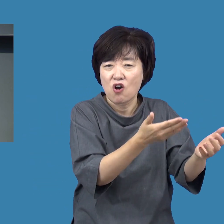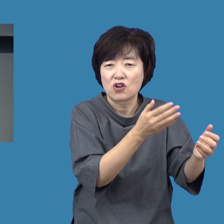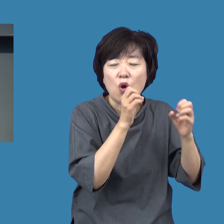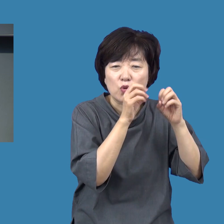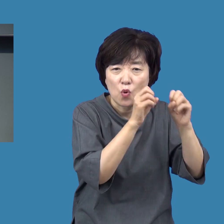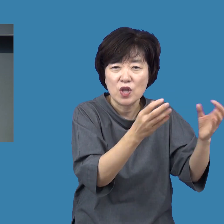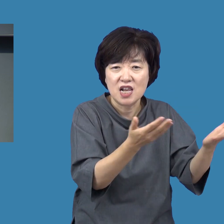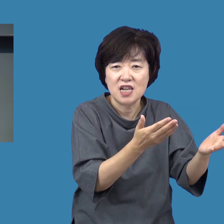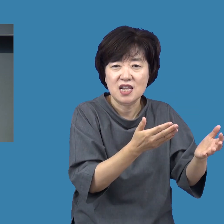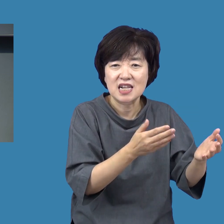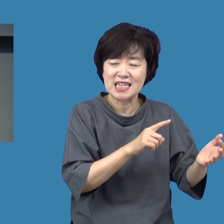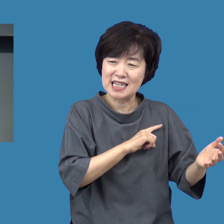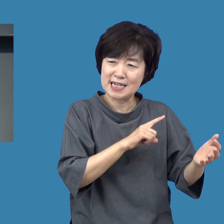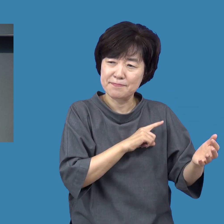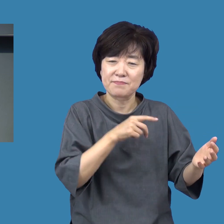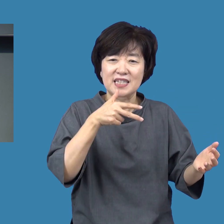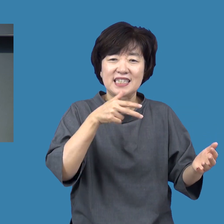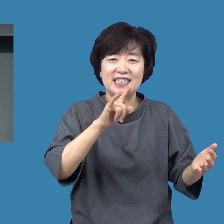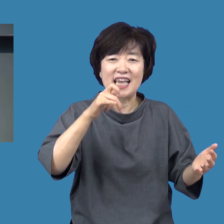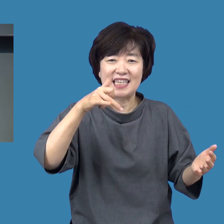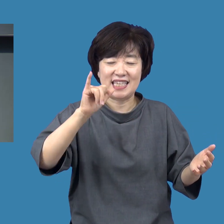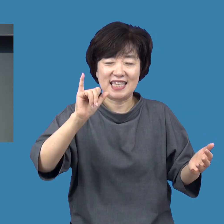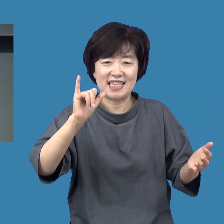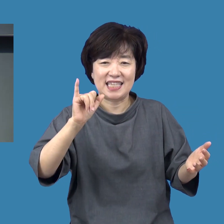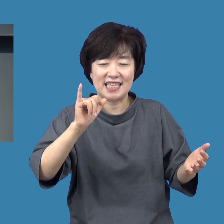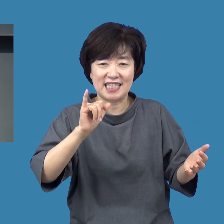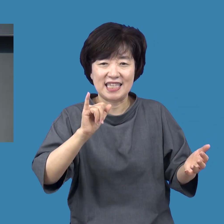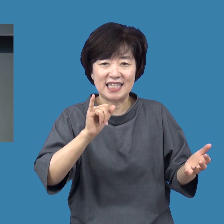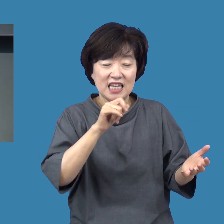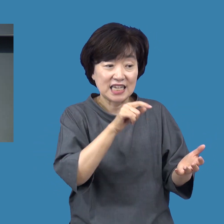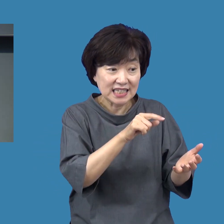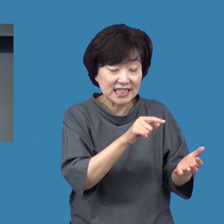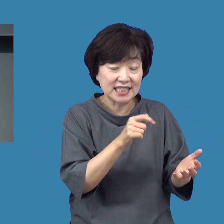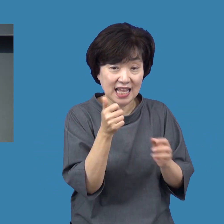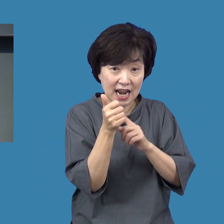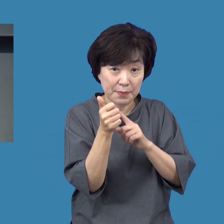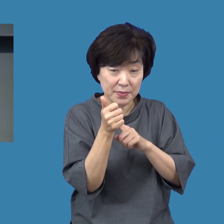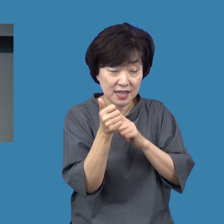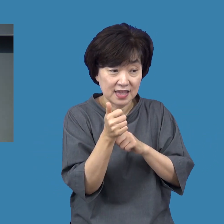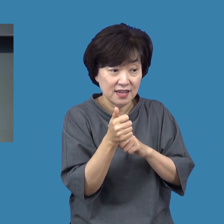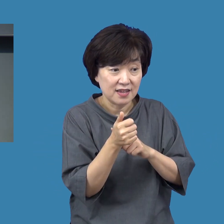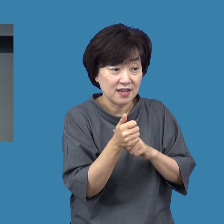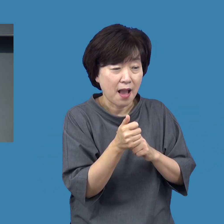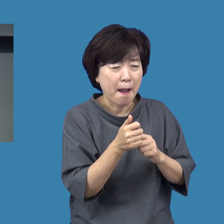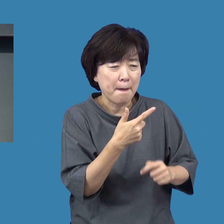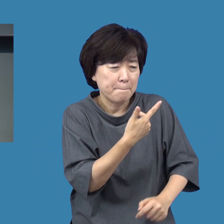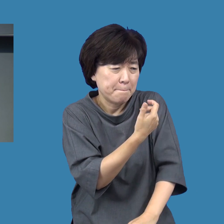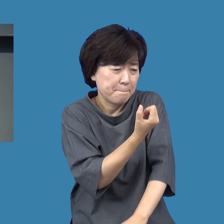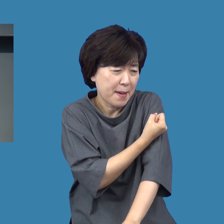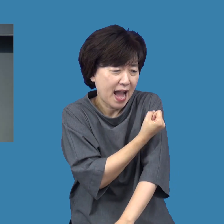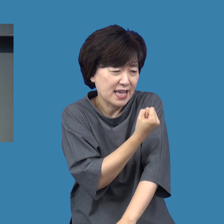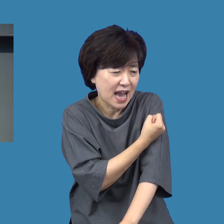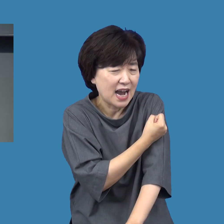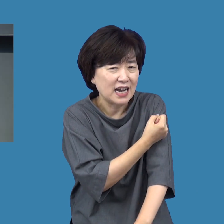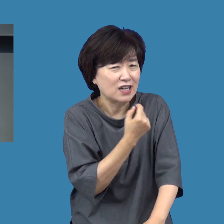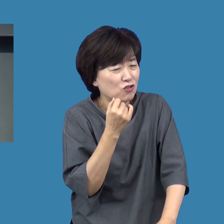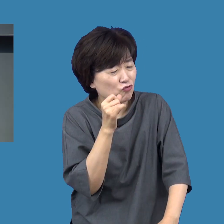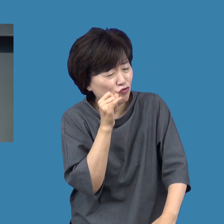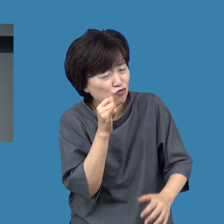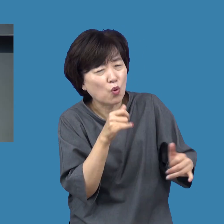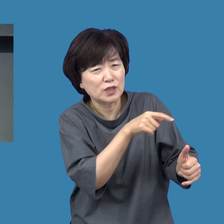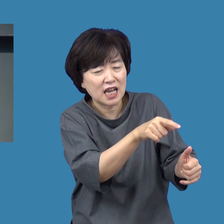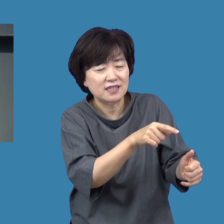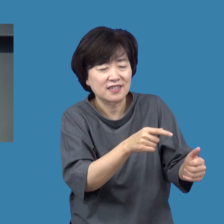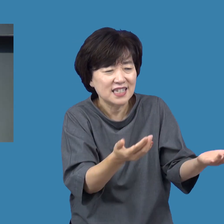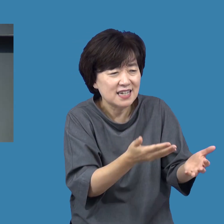근데 first name 은 제키예요. 근데 이분이 무슨 사역을 했냐면 마약 중독자들 사역을 했거든. 평생을 마약 중독자들